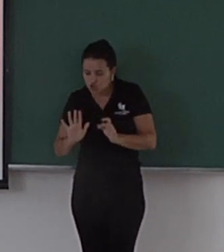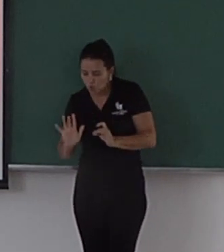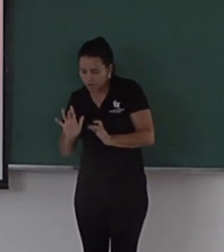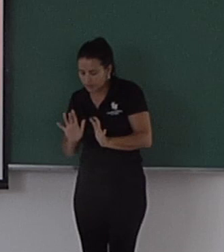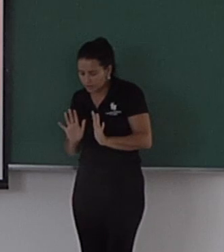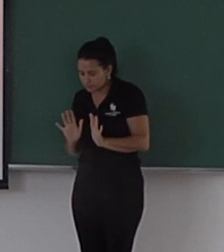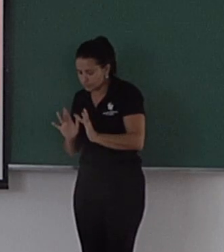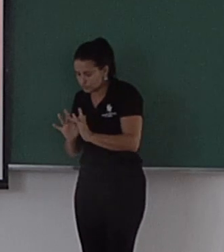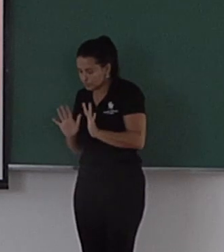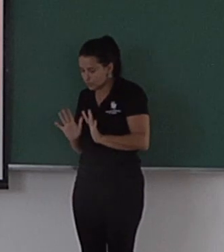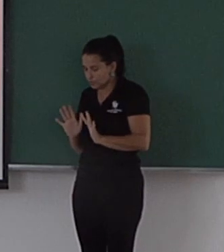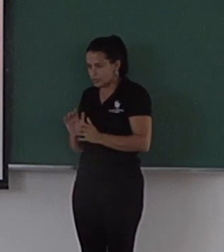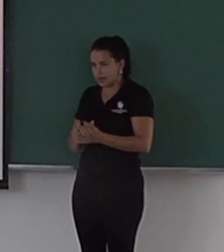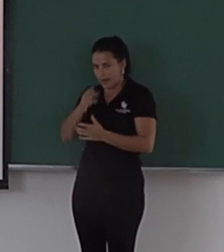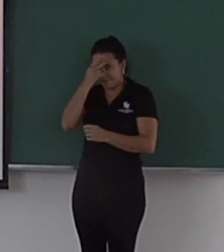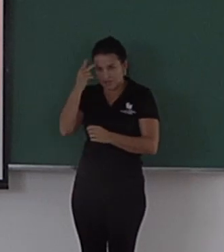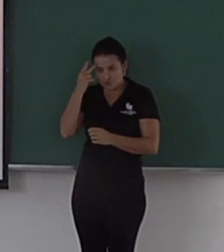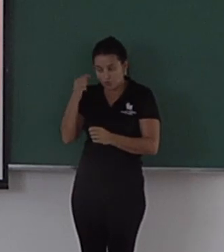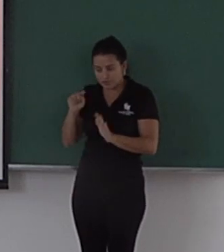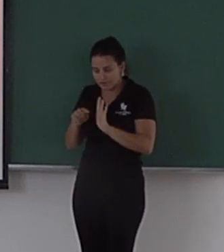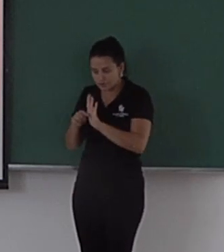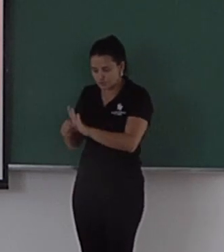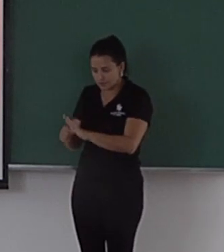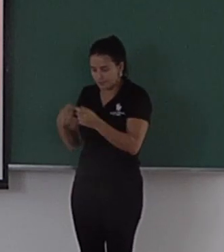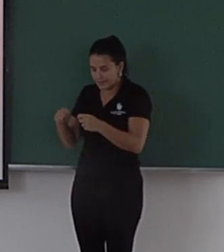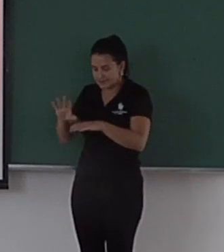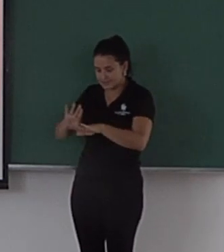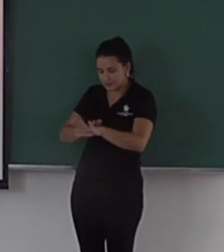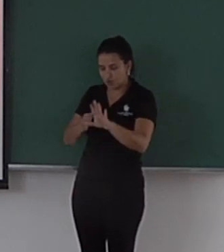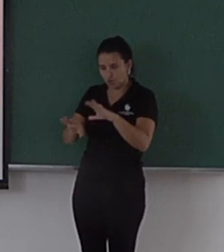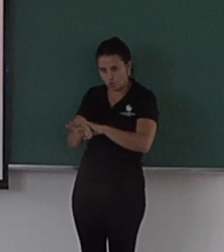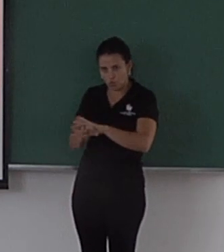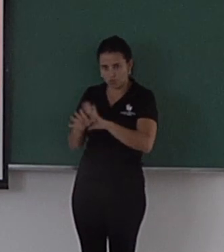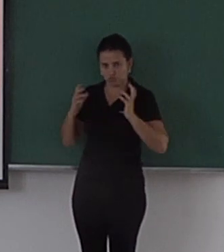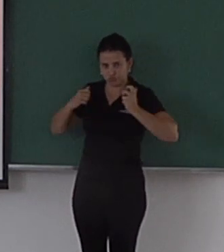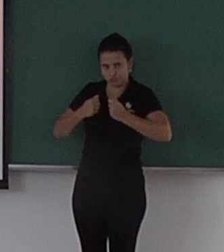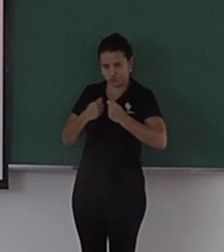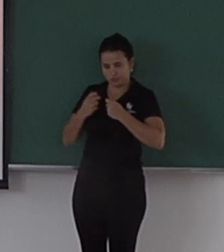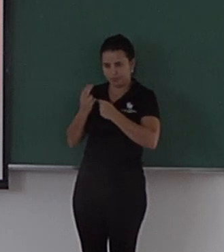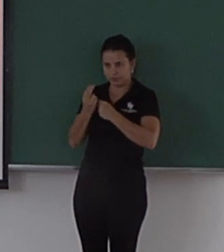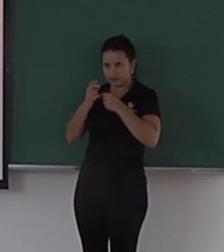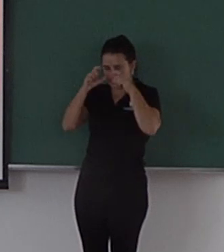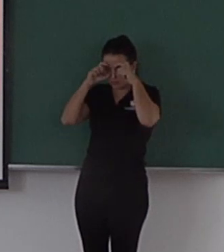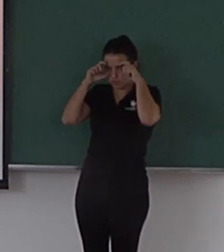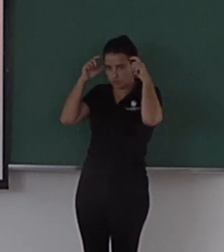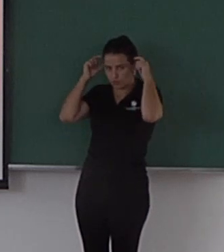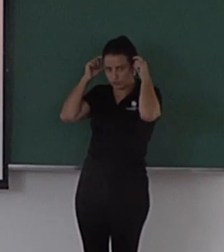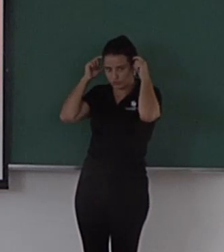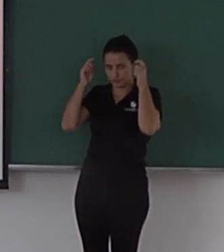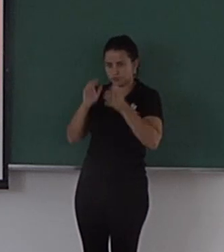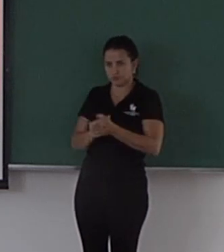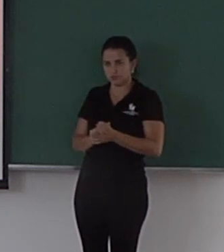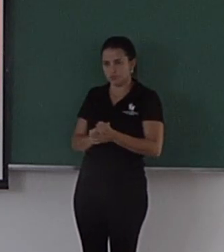paciente, o cuidador, né, o socorrista, ele tem que colocar luva, capote, proteção para os olhos, tá?